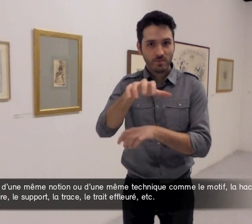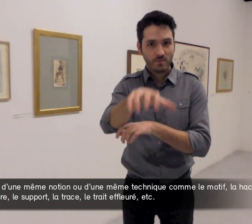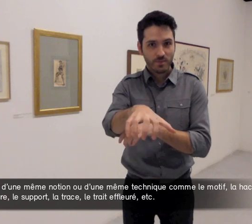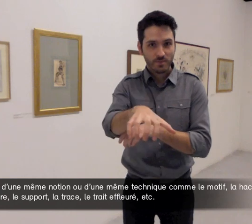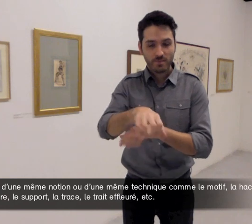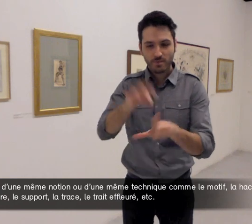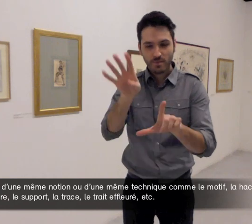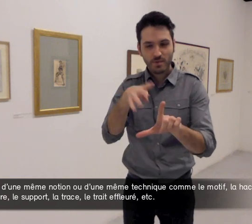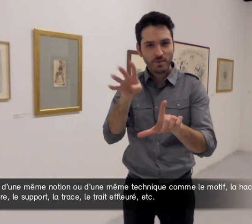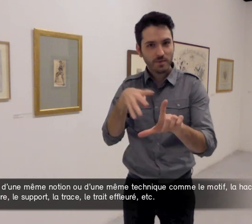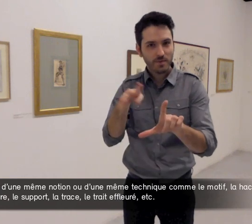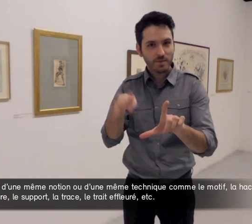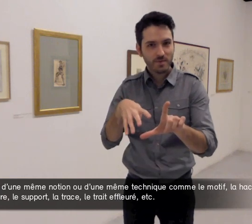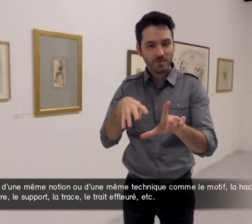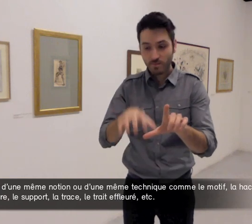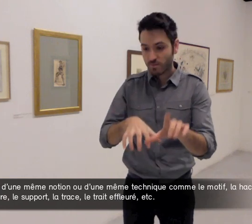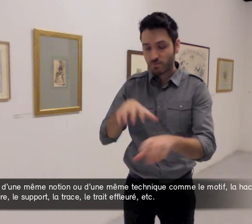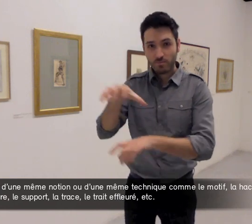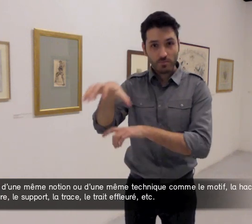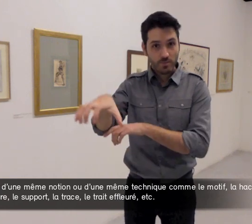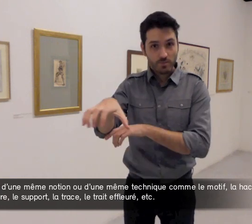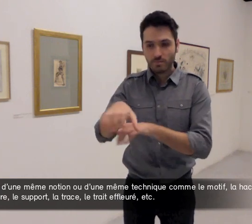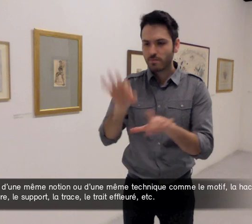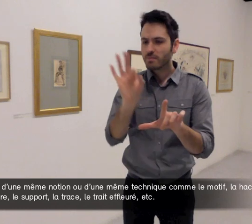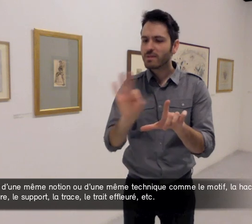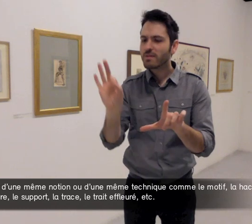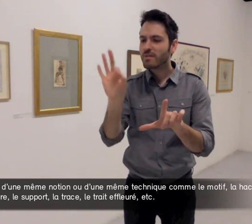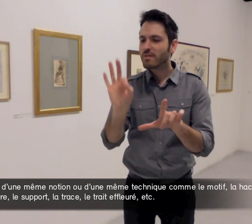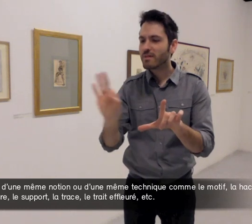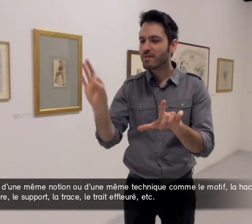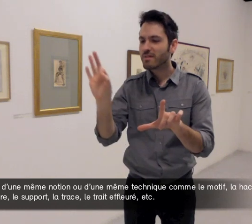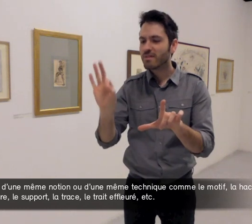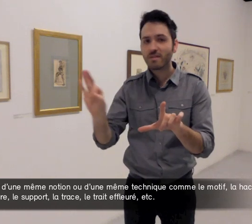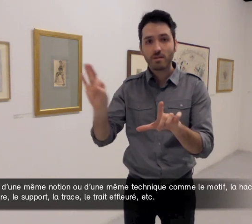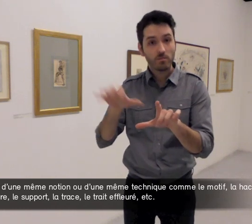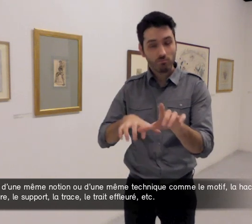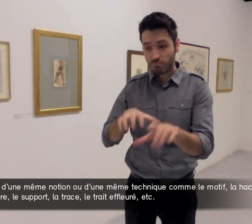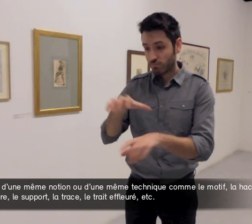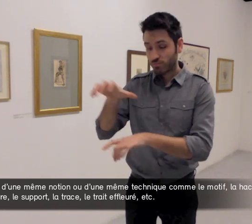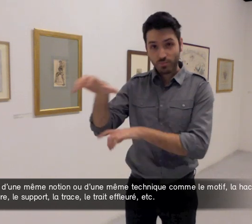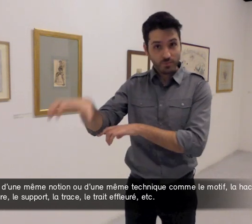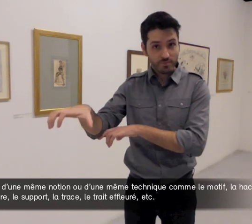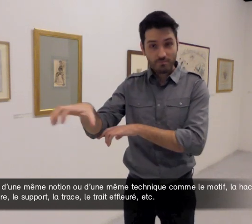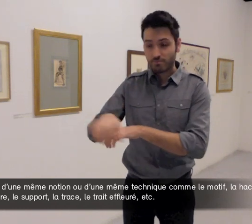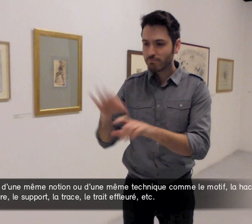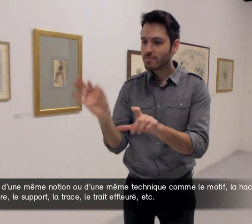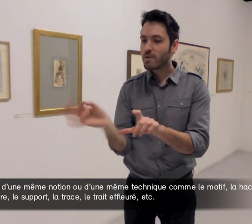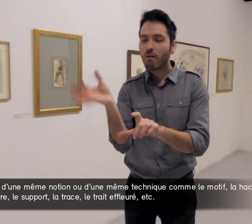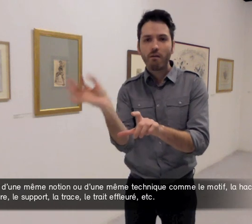même technique comme le motif, la hachure, l'écriture, le support, la trace,